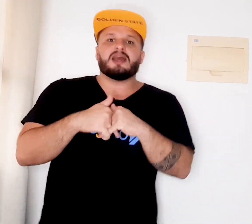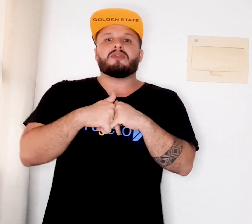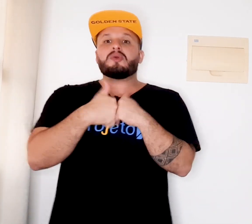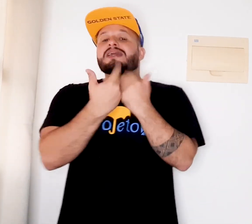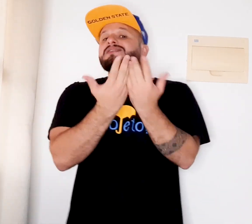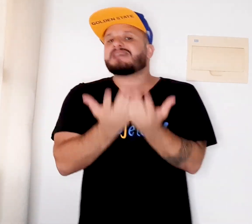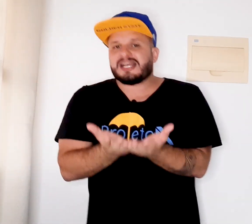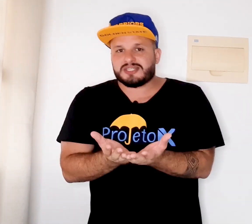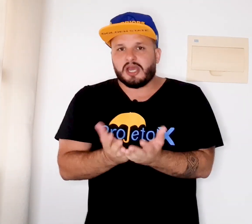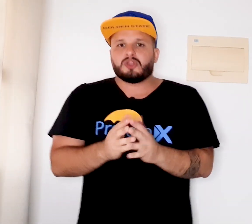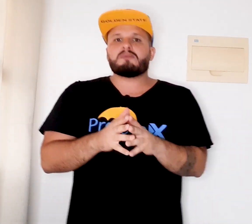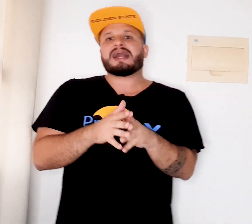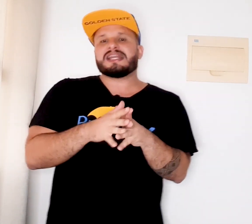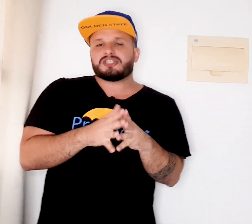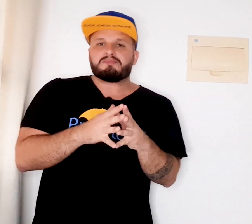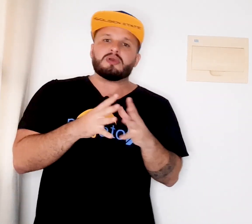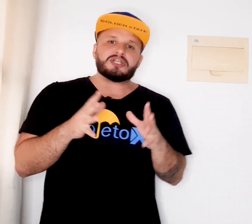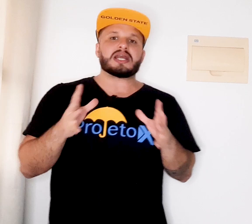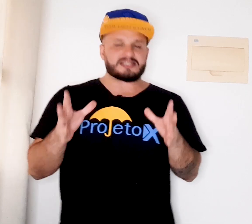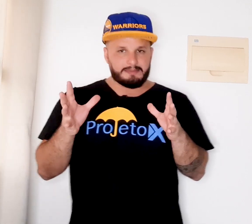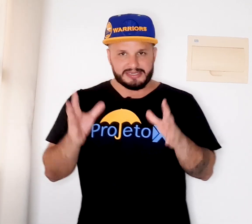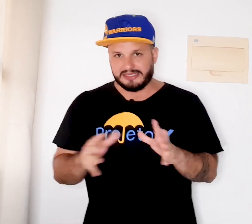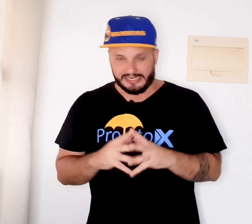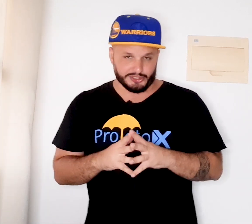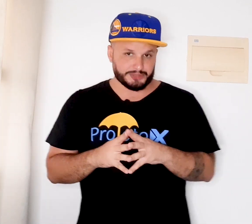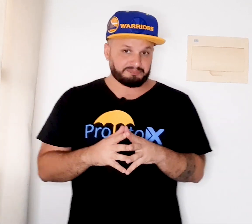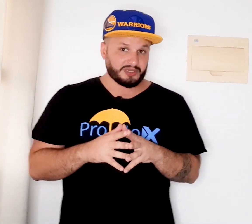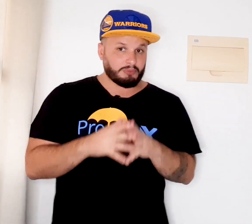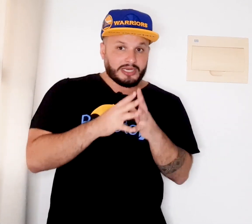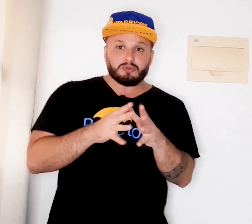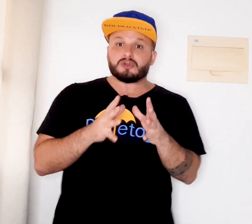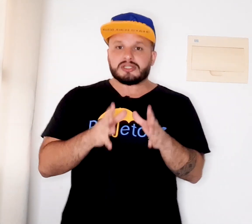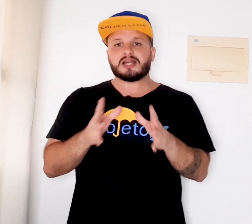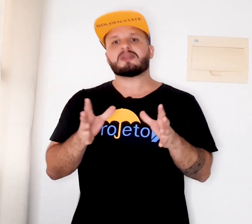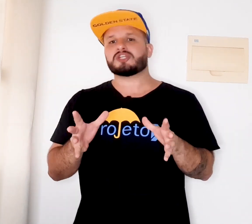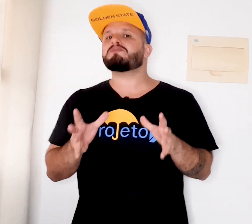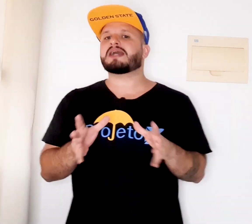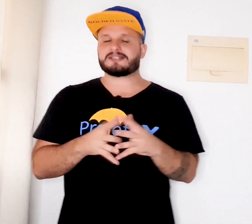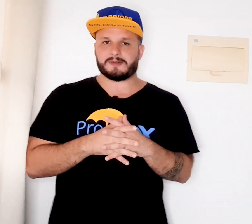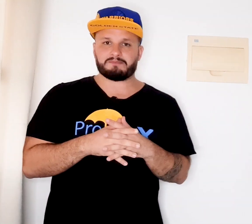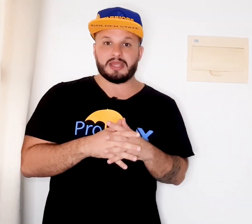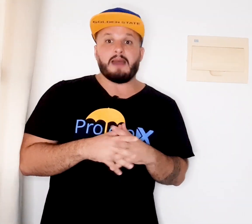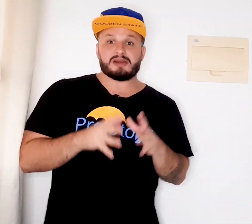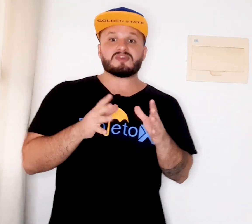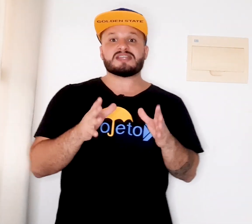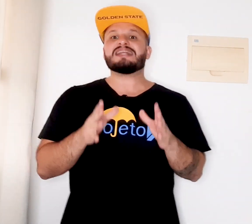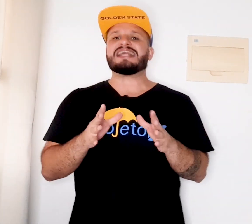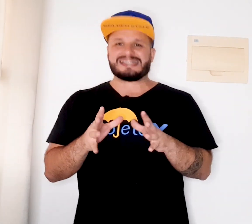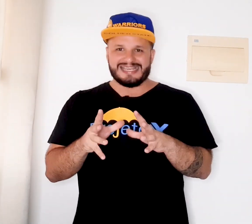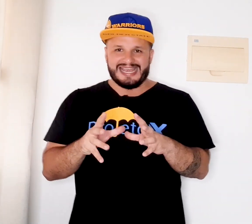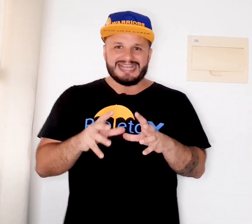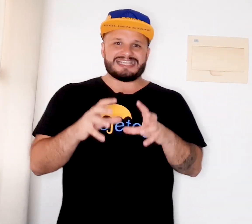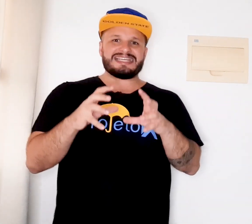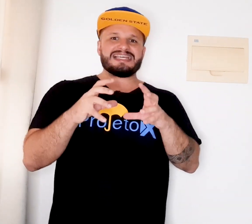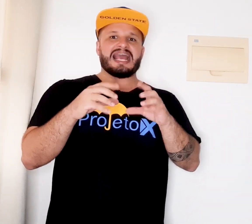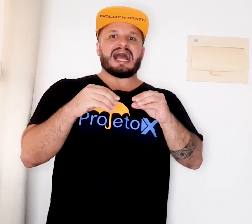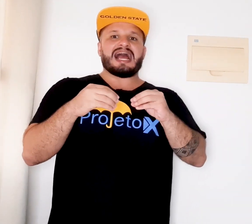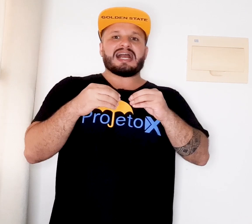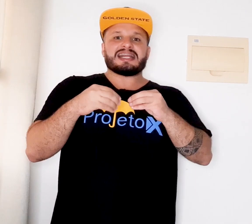não ingressasse numa crise política sem precedentes. Por que que eu estou te dando essa explicação? Para você entender que a